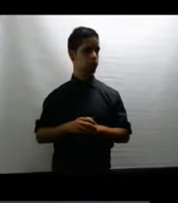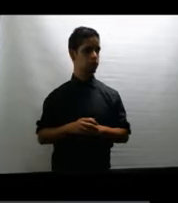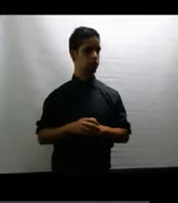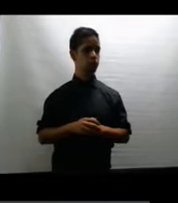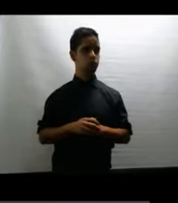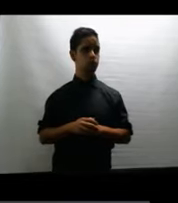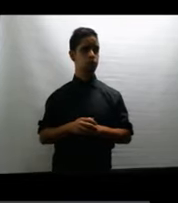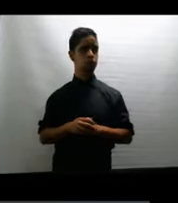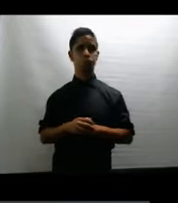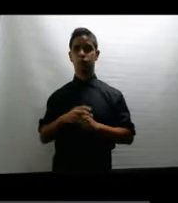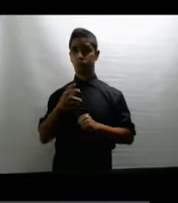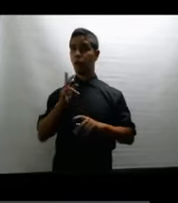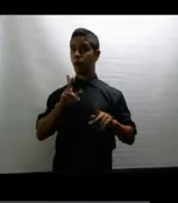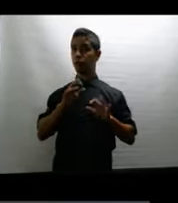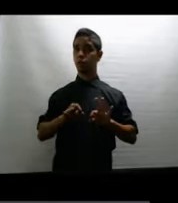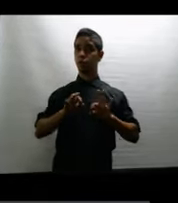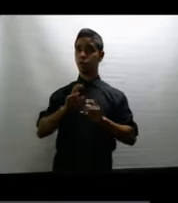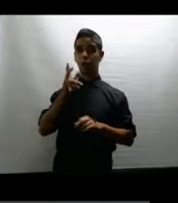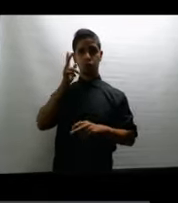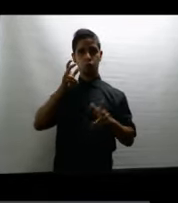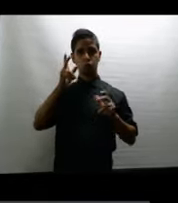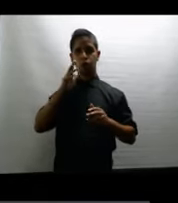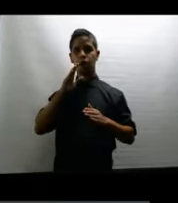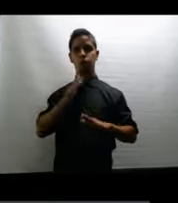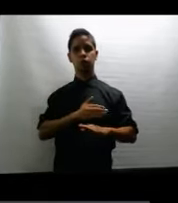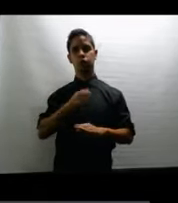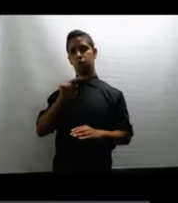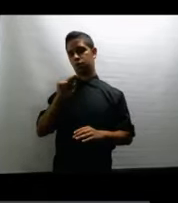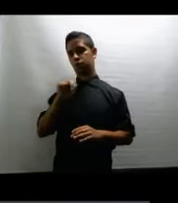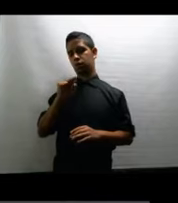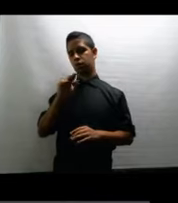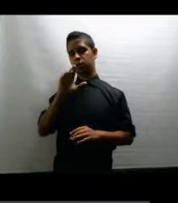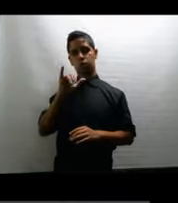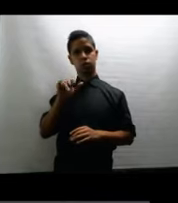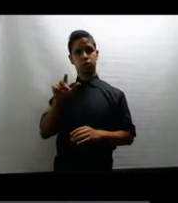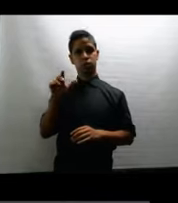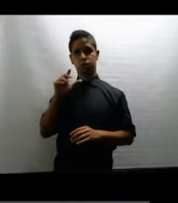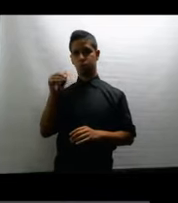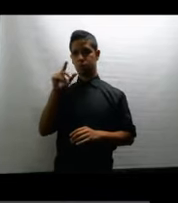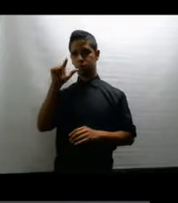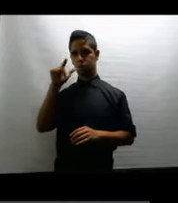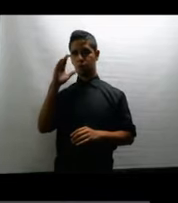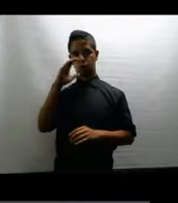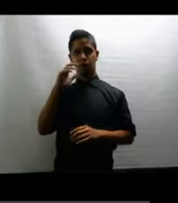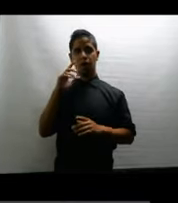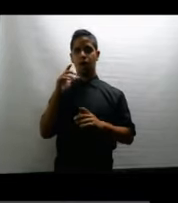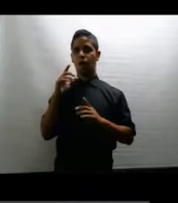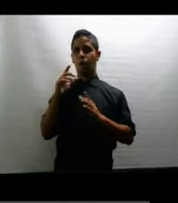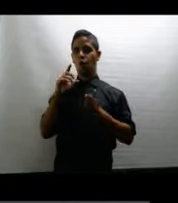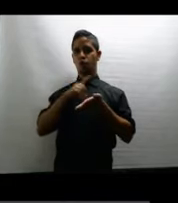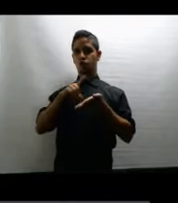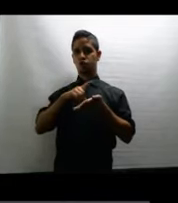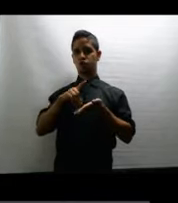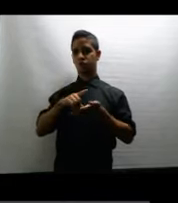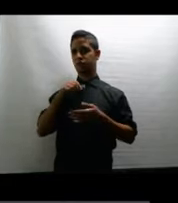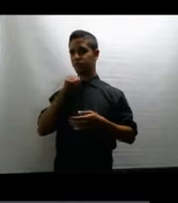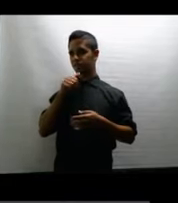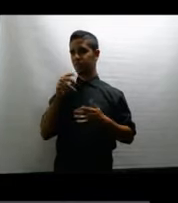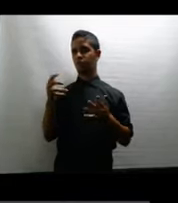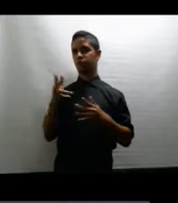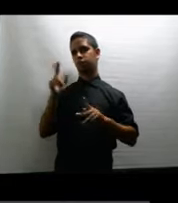la gente tiene que escuchar la música de Nancy para... Y buscar un diccionario. No tanto así, no me asusté